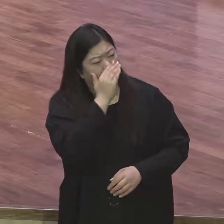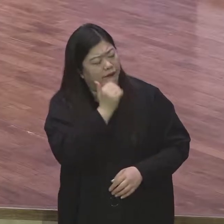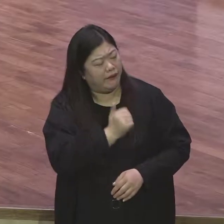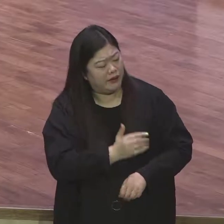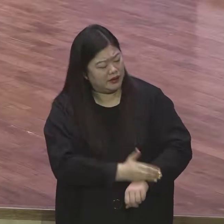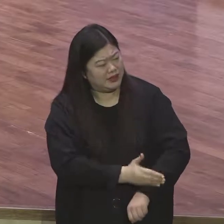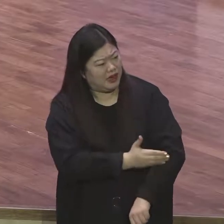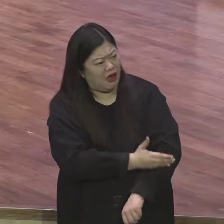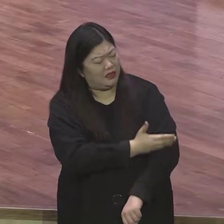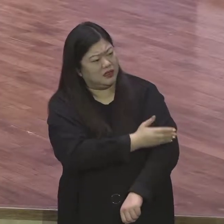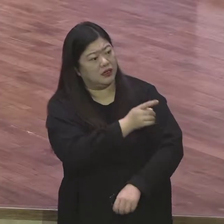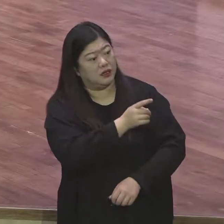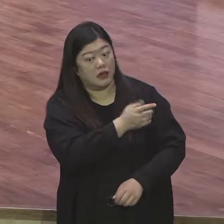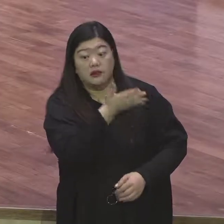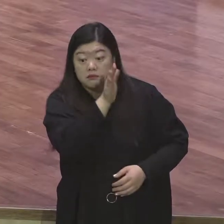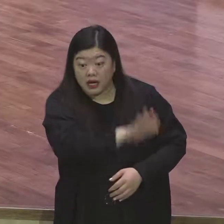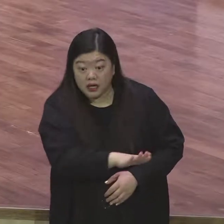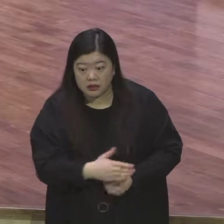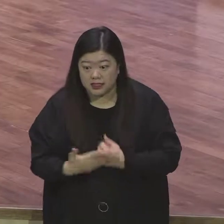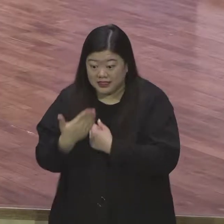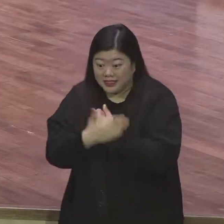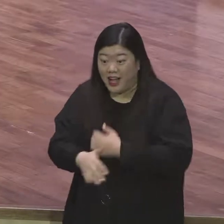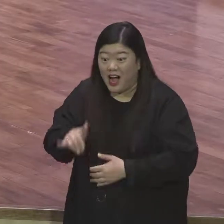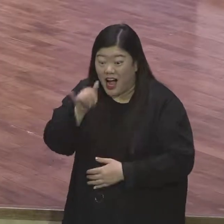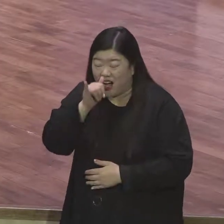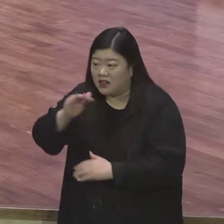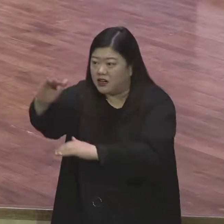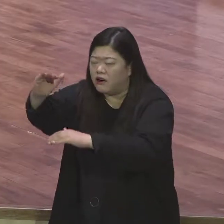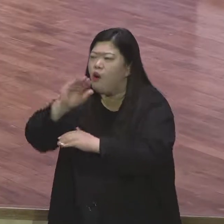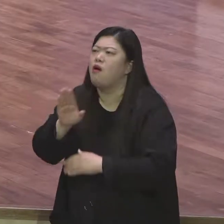주의 음성으로 들어요. 그게 다릅니다.